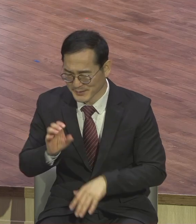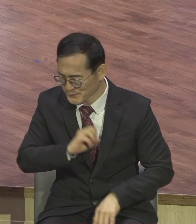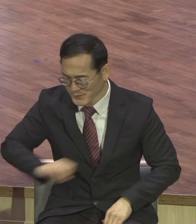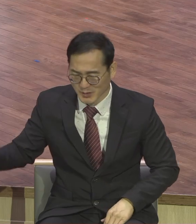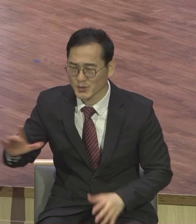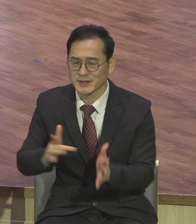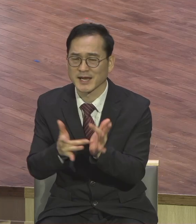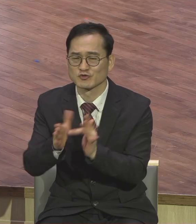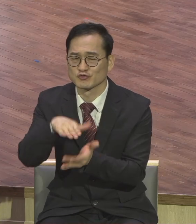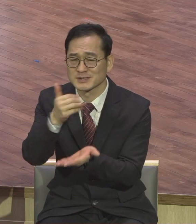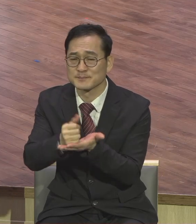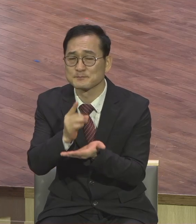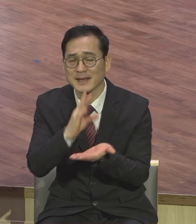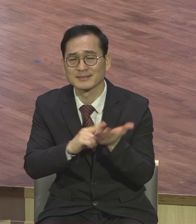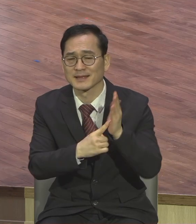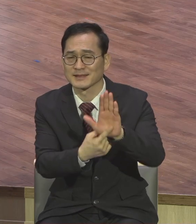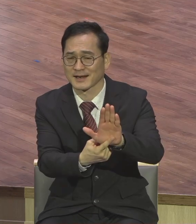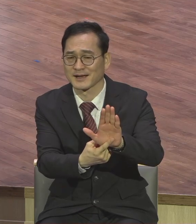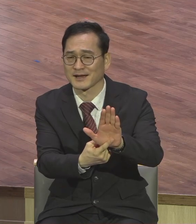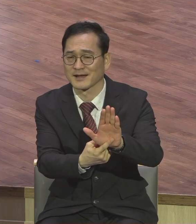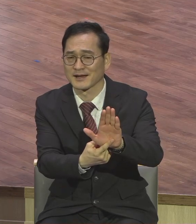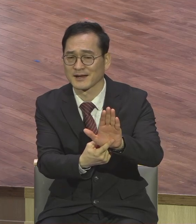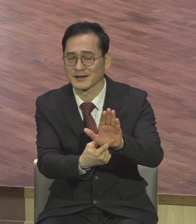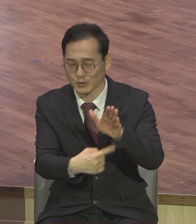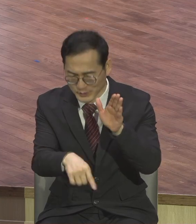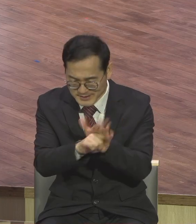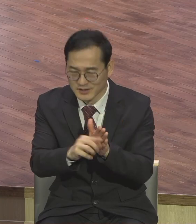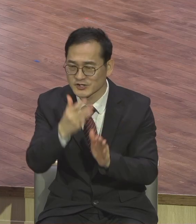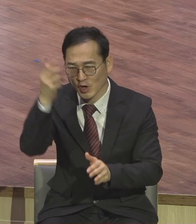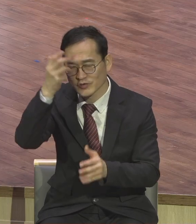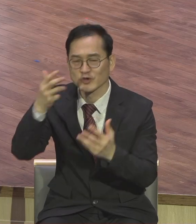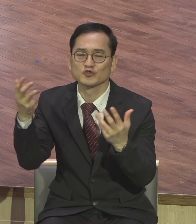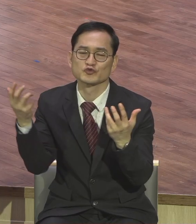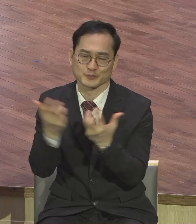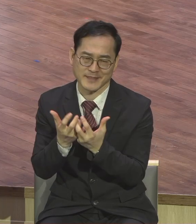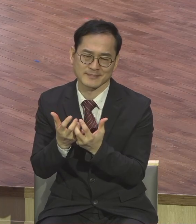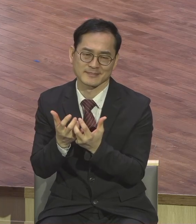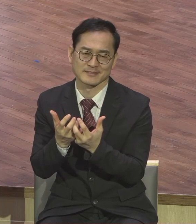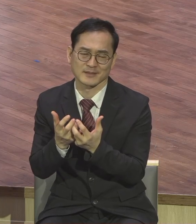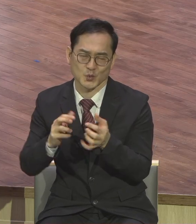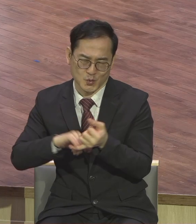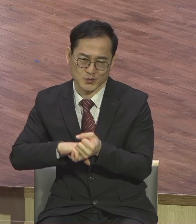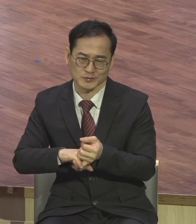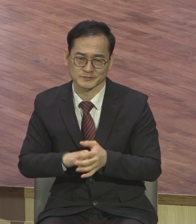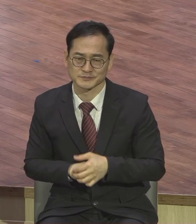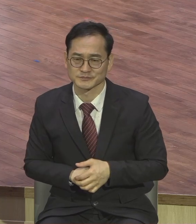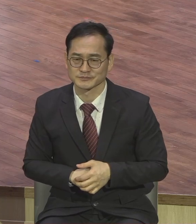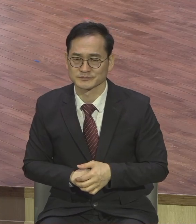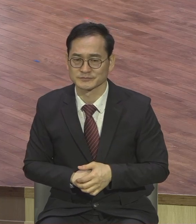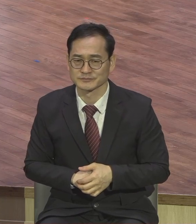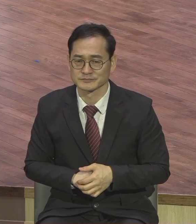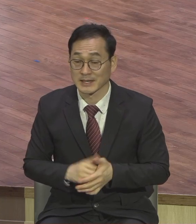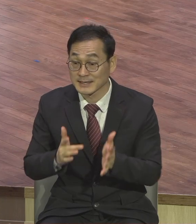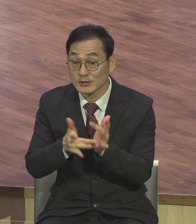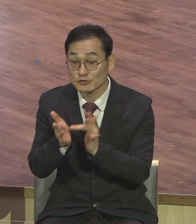드러나지. 예수님도요. 오직 성령이 너에게 임하시면 그랬습니다.